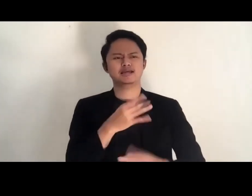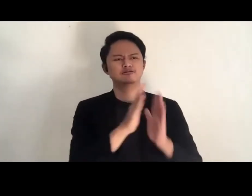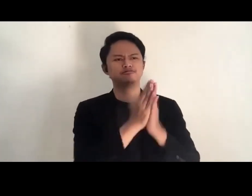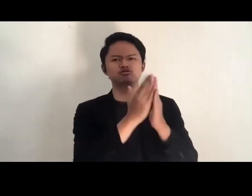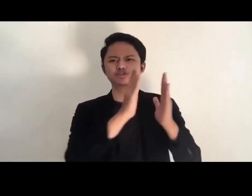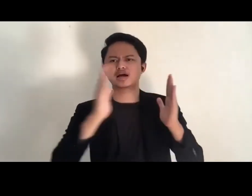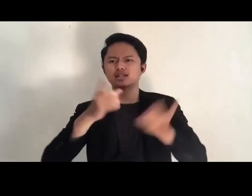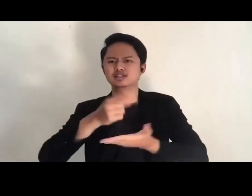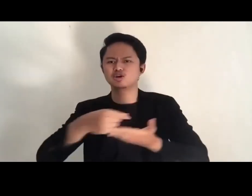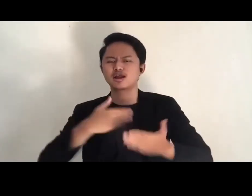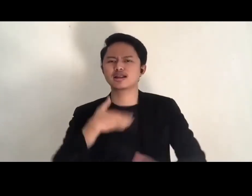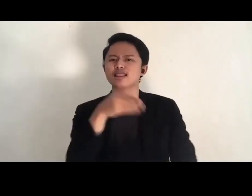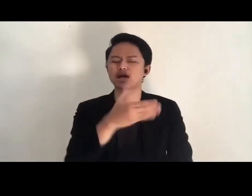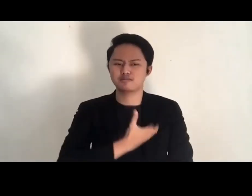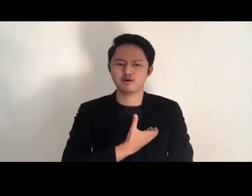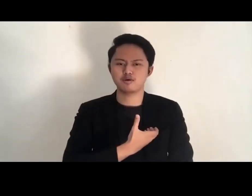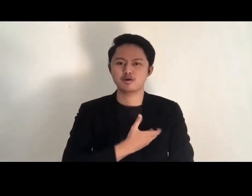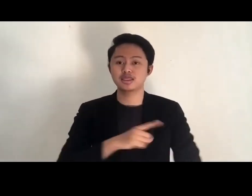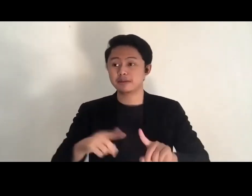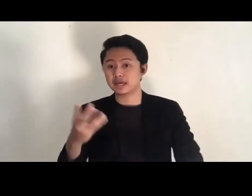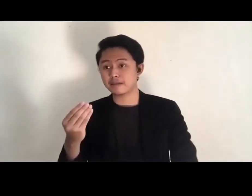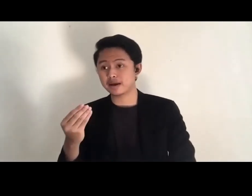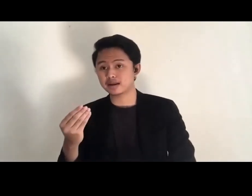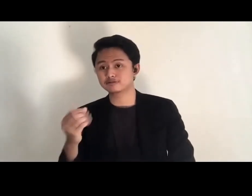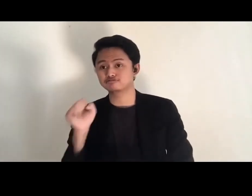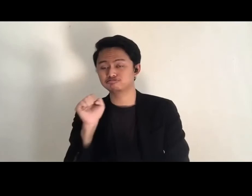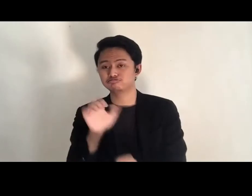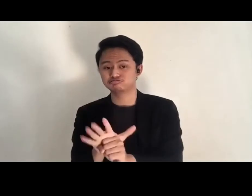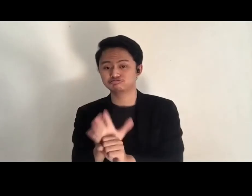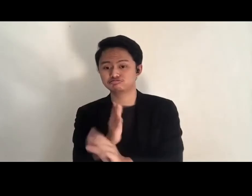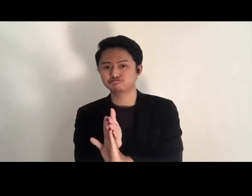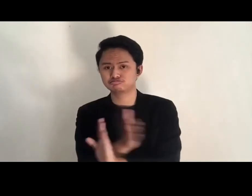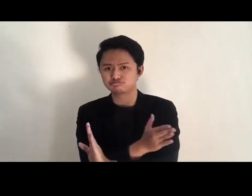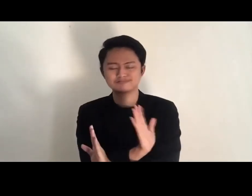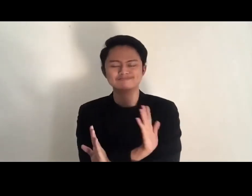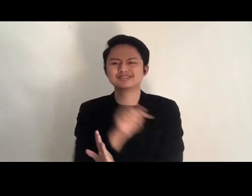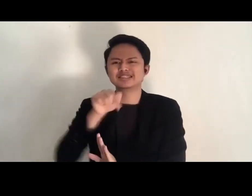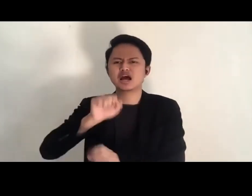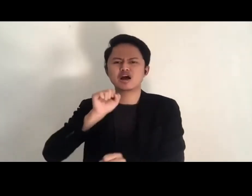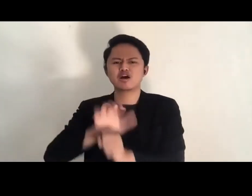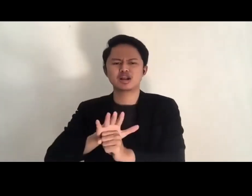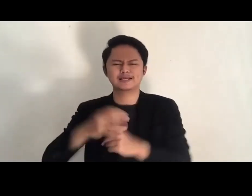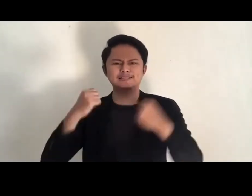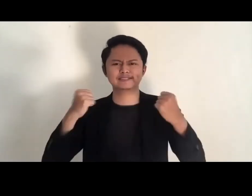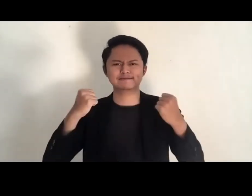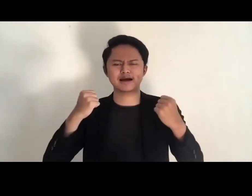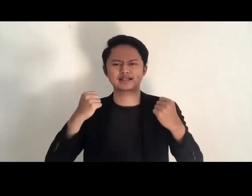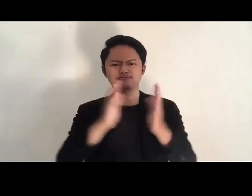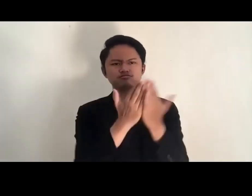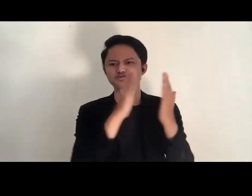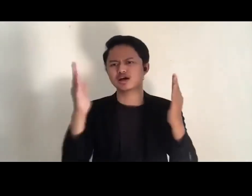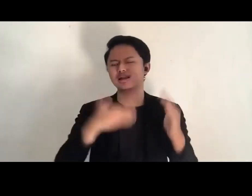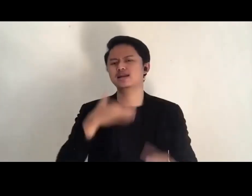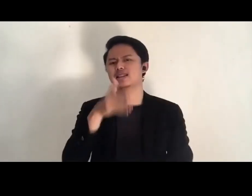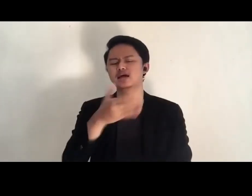sekolah. Bukan pada saat kemarin sebelum pandemi, di saat pandemi pun saat ini mereka punya semangat mendatangi perpustakaan tetap